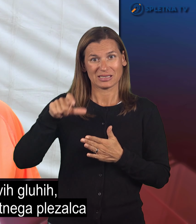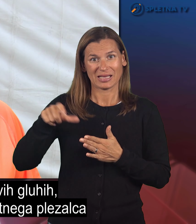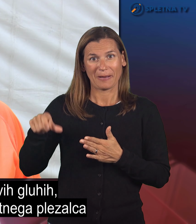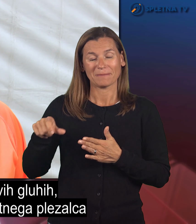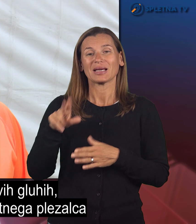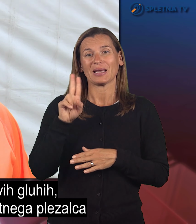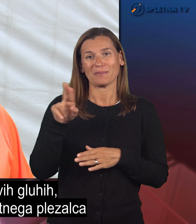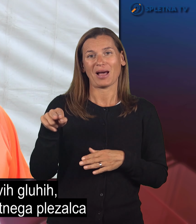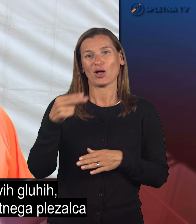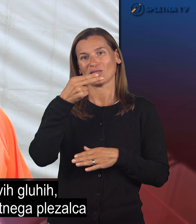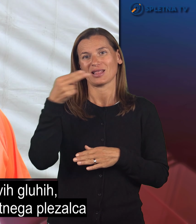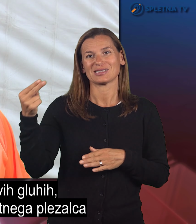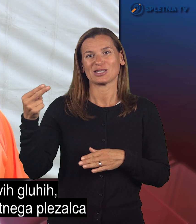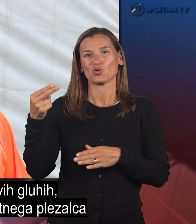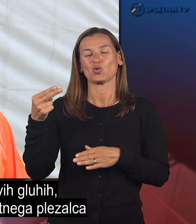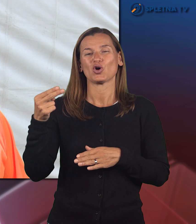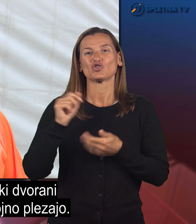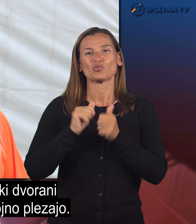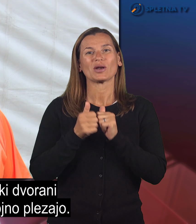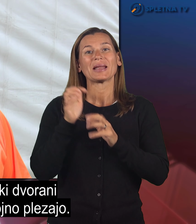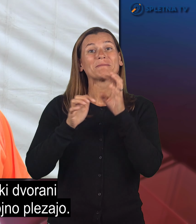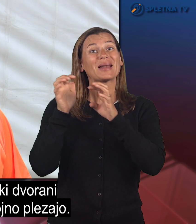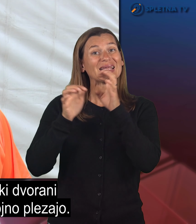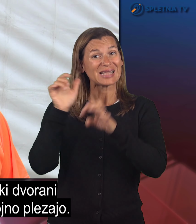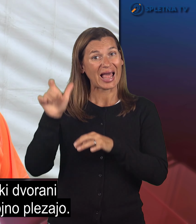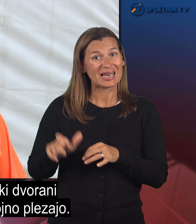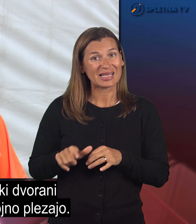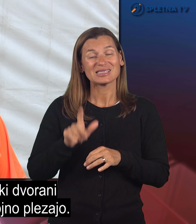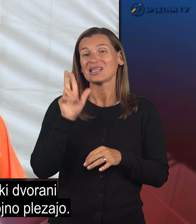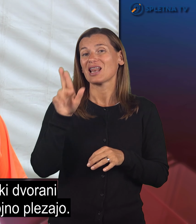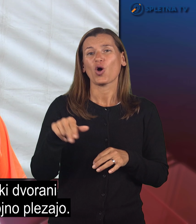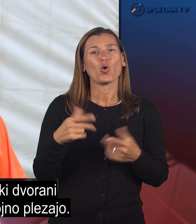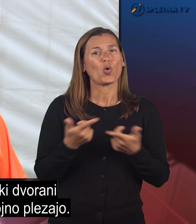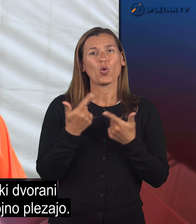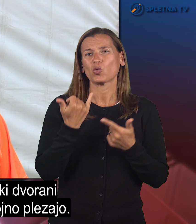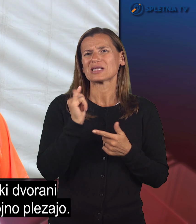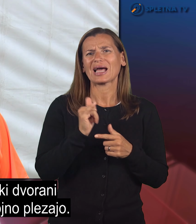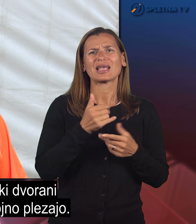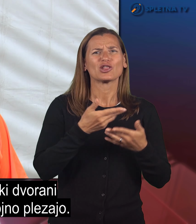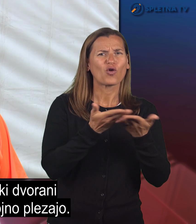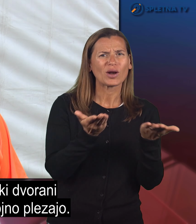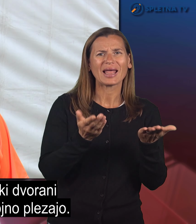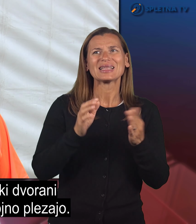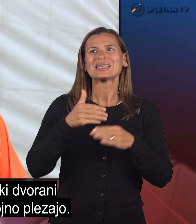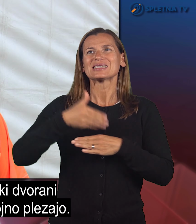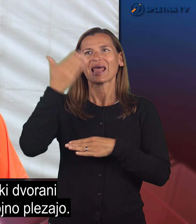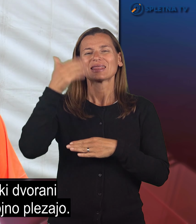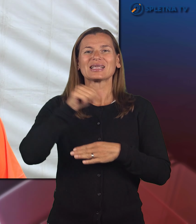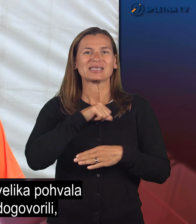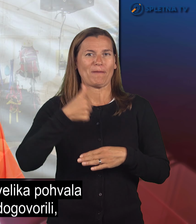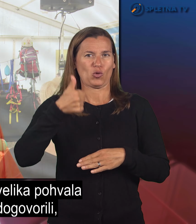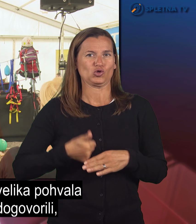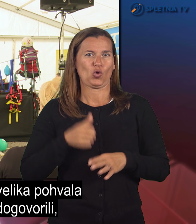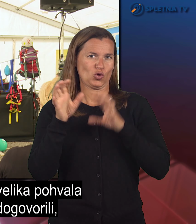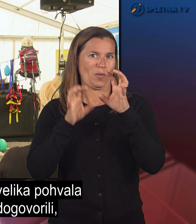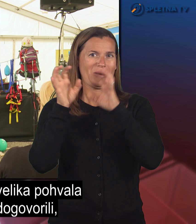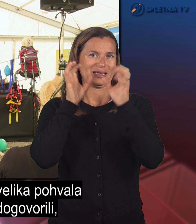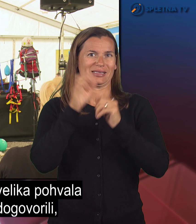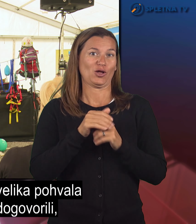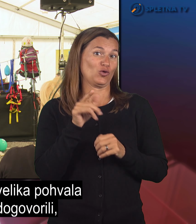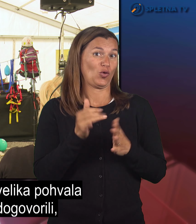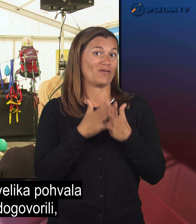ki imajo naziv športnega plezalca in lahko v vsaki dvorani in v steni samostojno plezajo. To je za nas ena